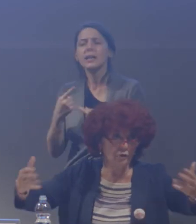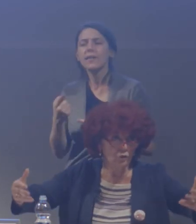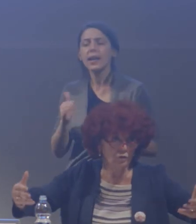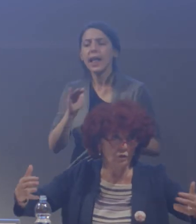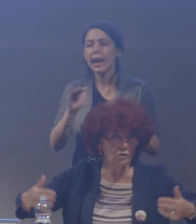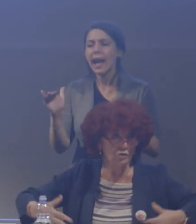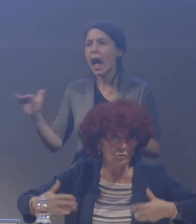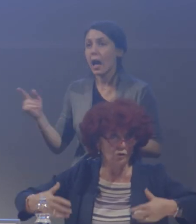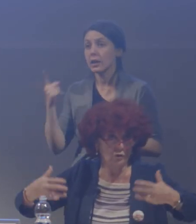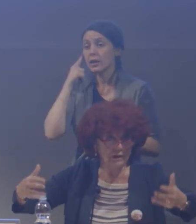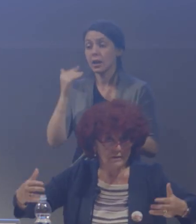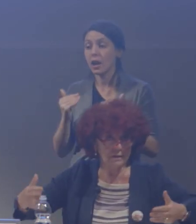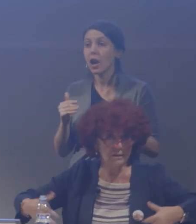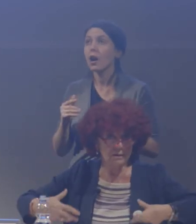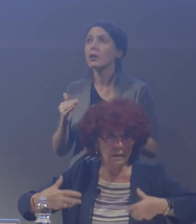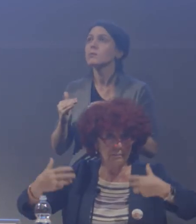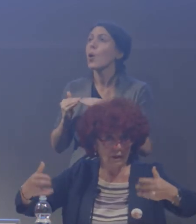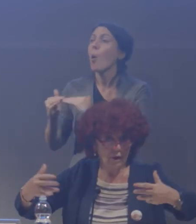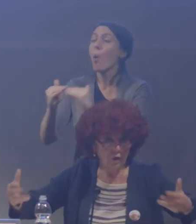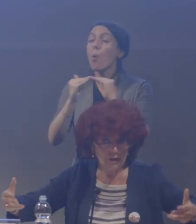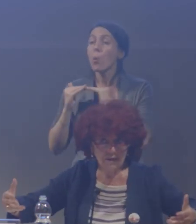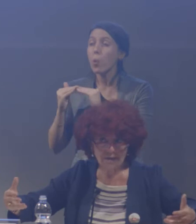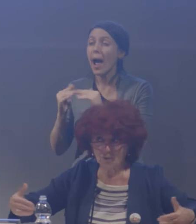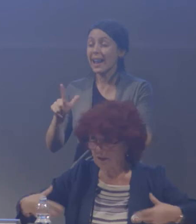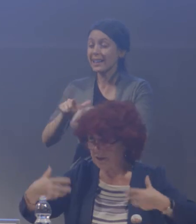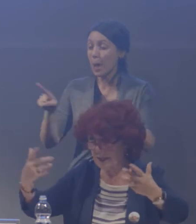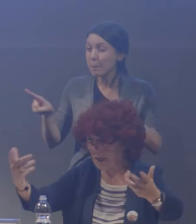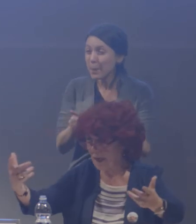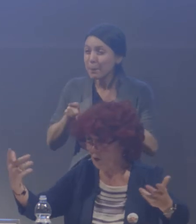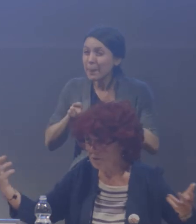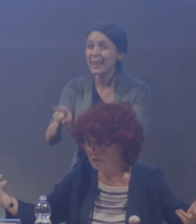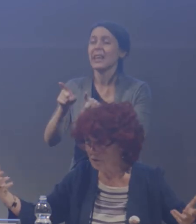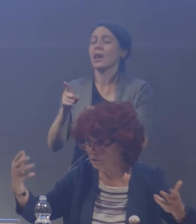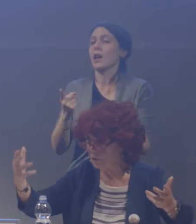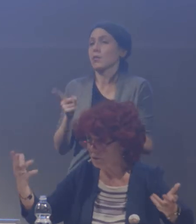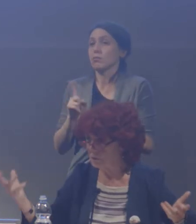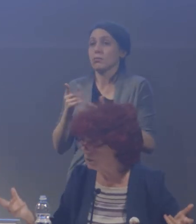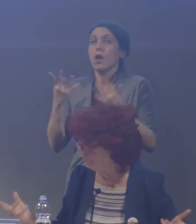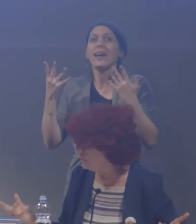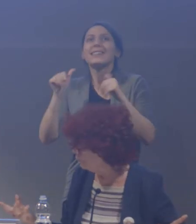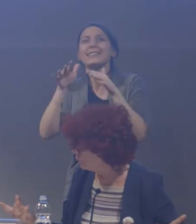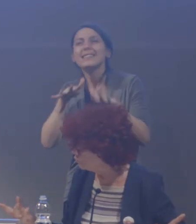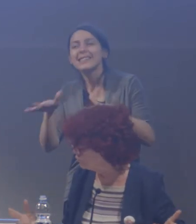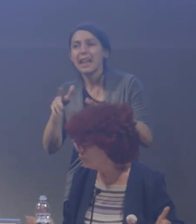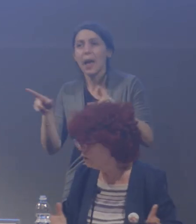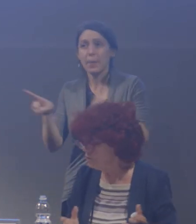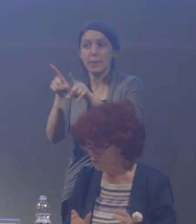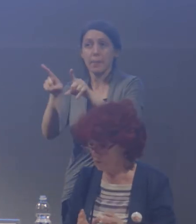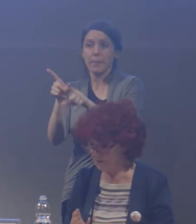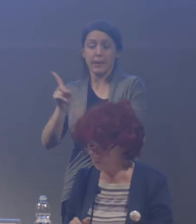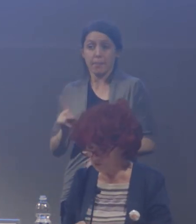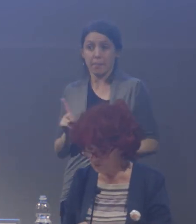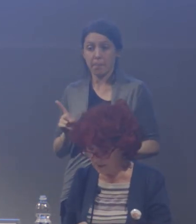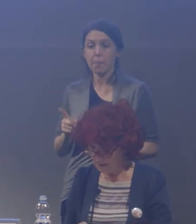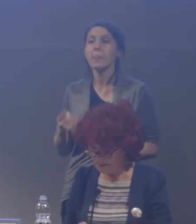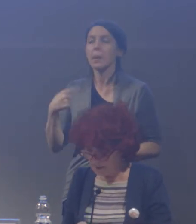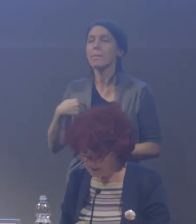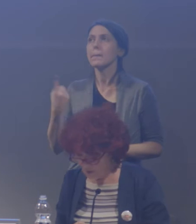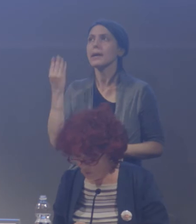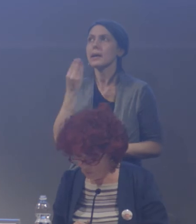non arrivano tutti allo stesso modo, negli stessi tempi, con le stesse modalità, all'obiettivo che vogliamo raggiungere. Questo io penso che